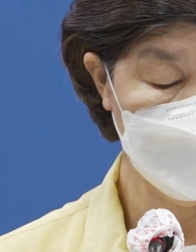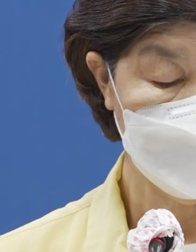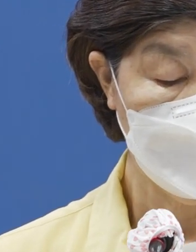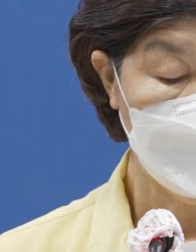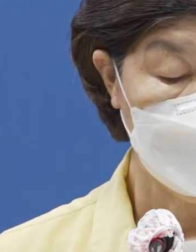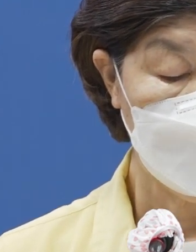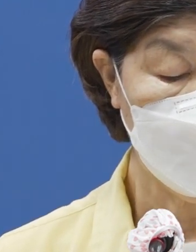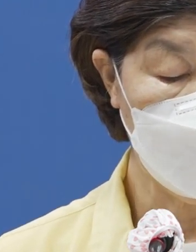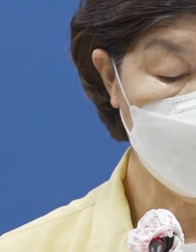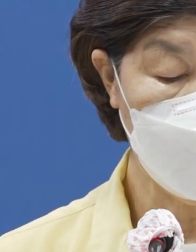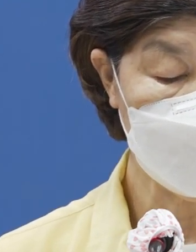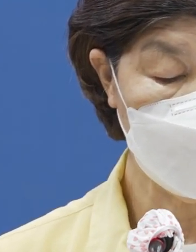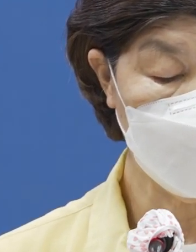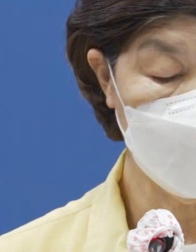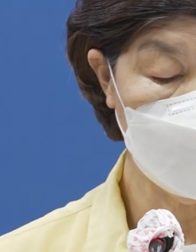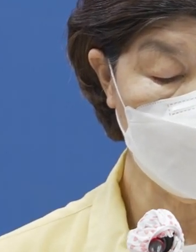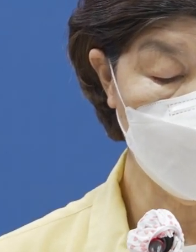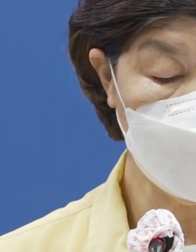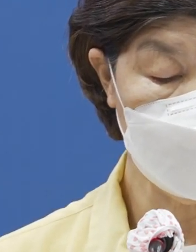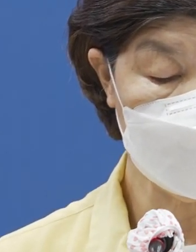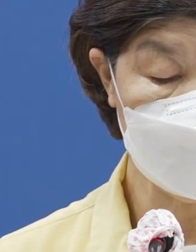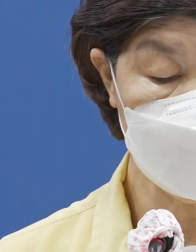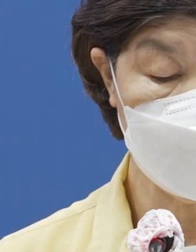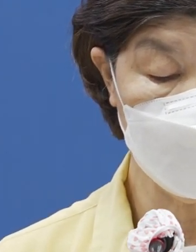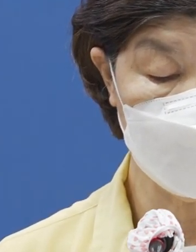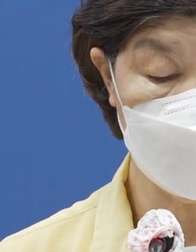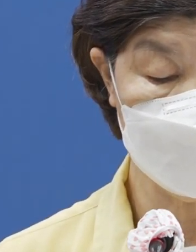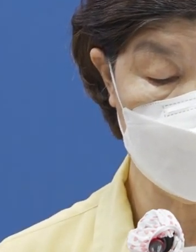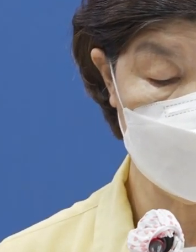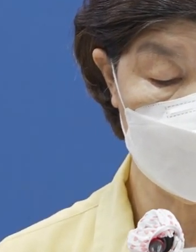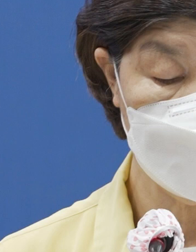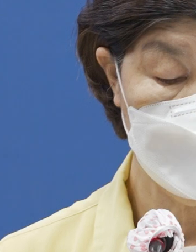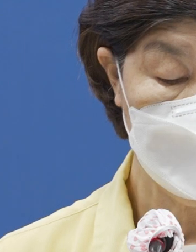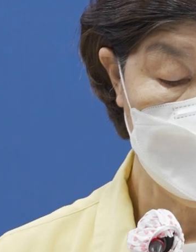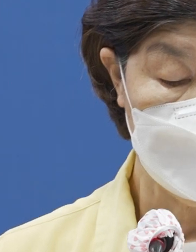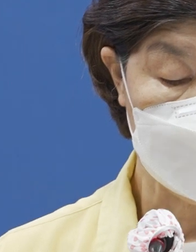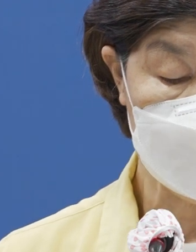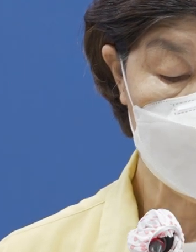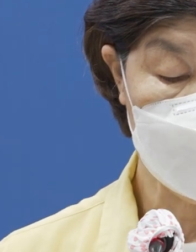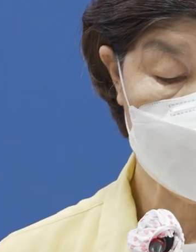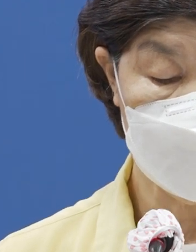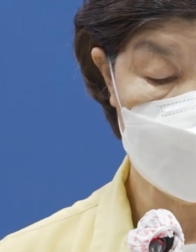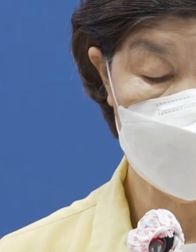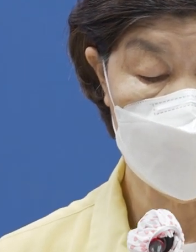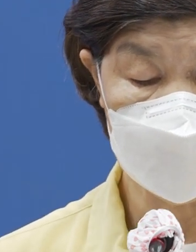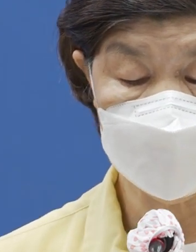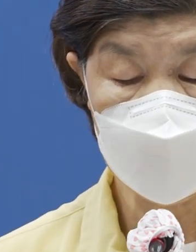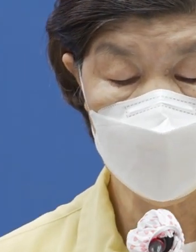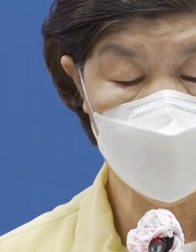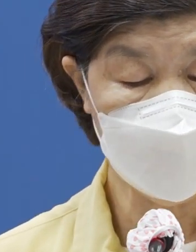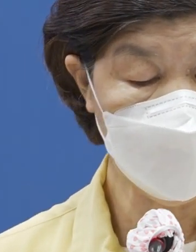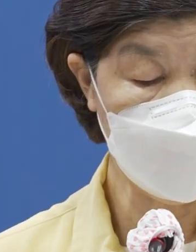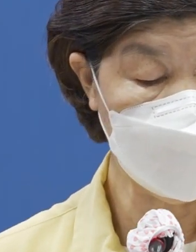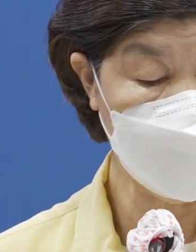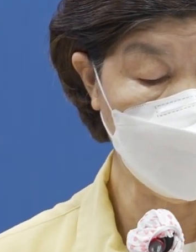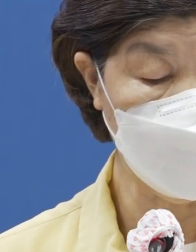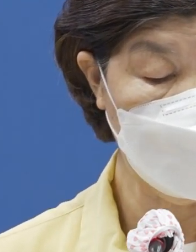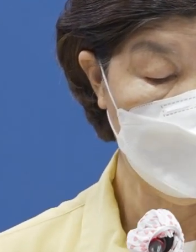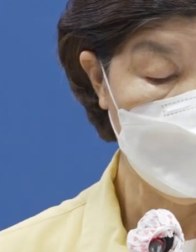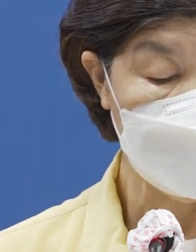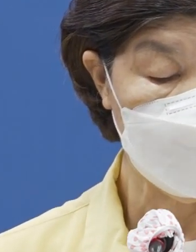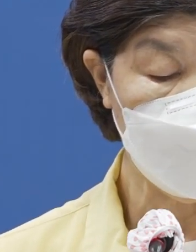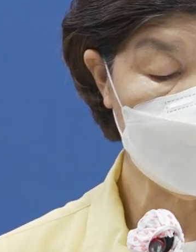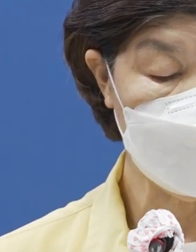편성했습니다. 이외에도 학생 교육원 공간 혁신 설계 용역비 등 시설 개선 23억 원을